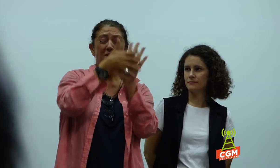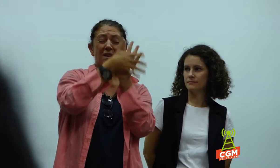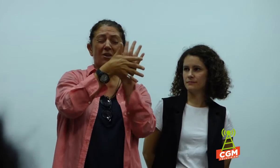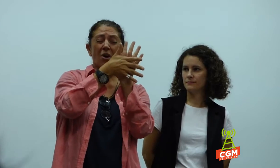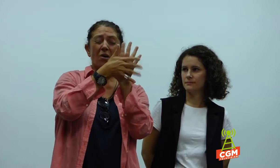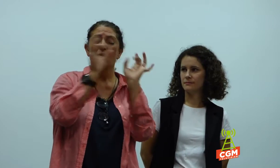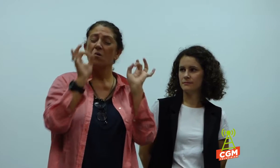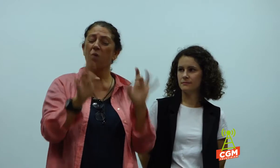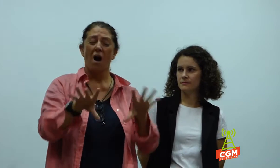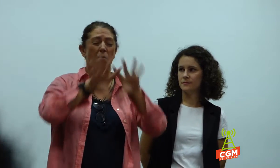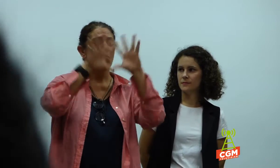un...